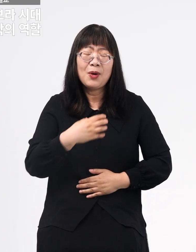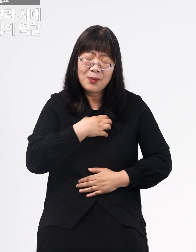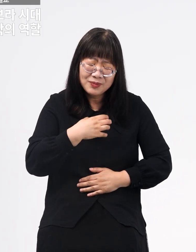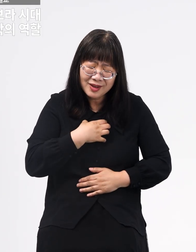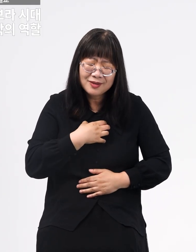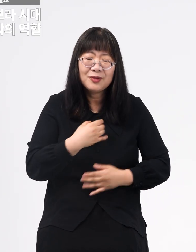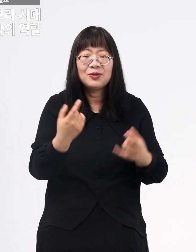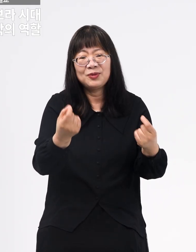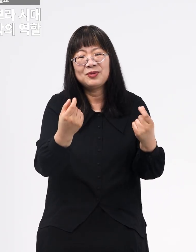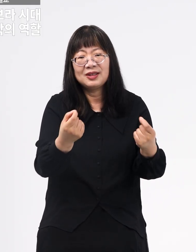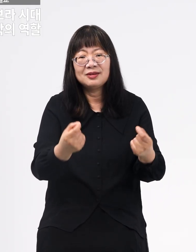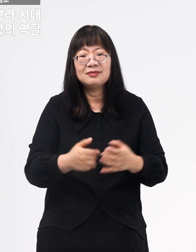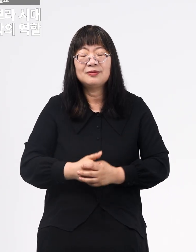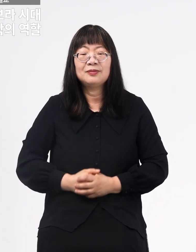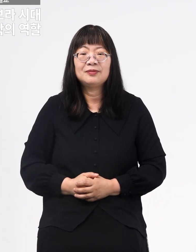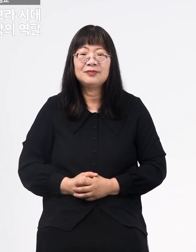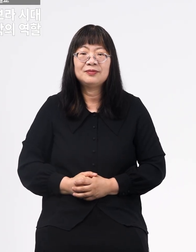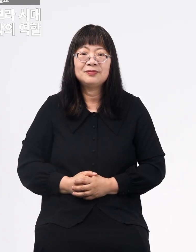겁나는 거예요.